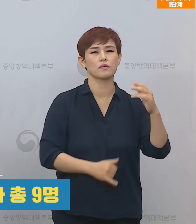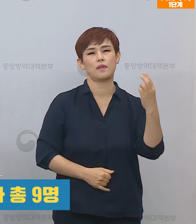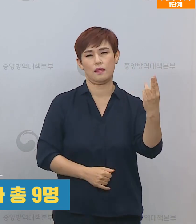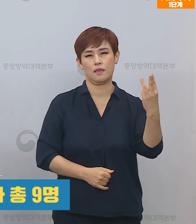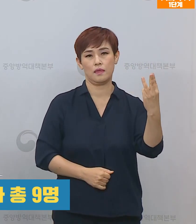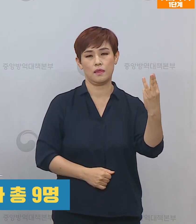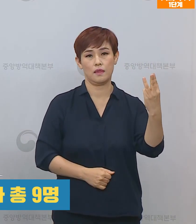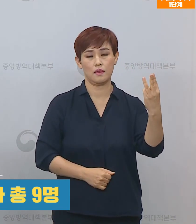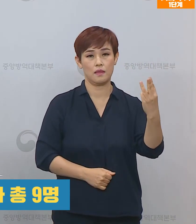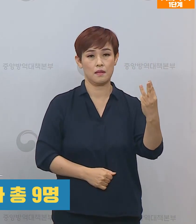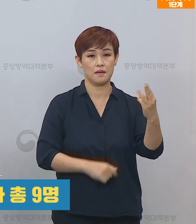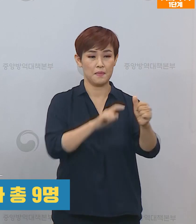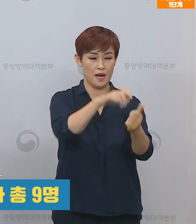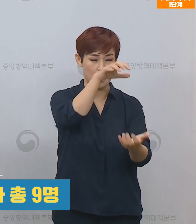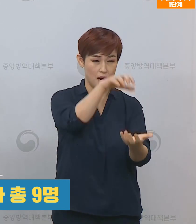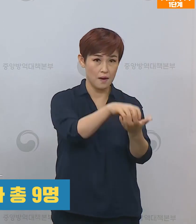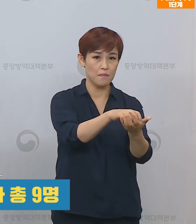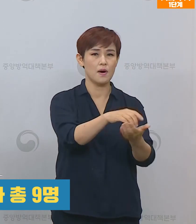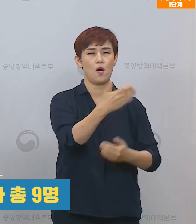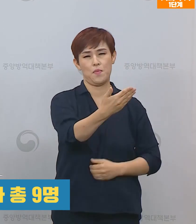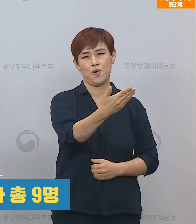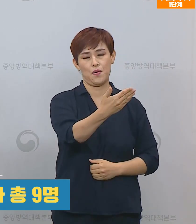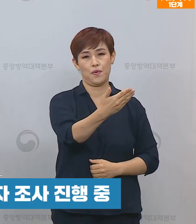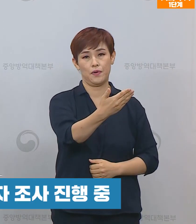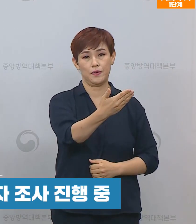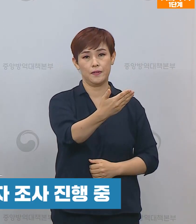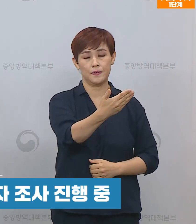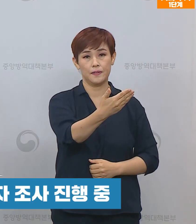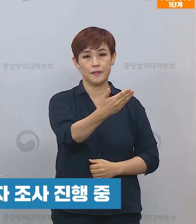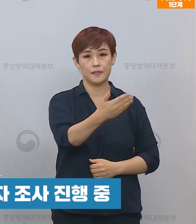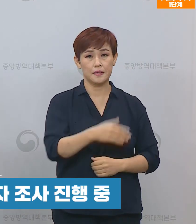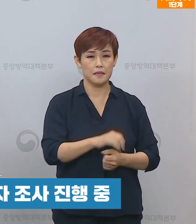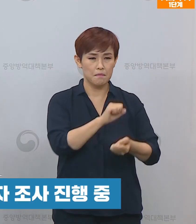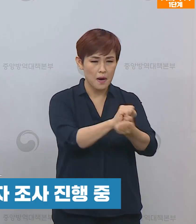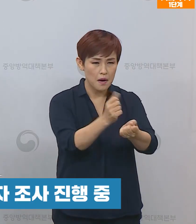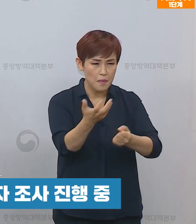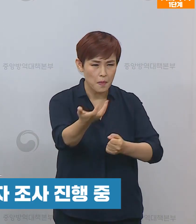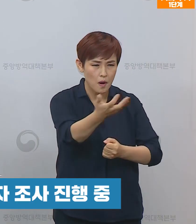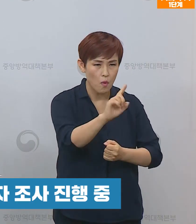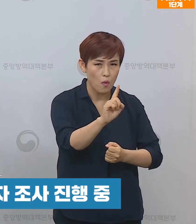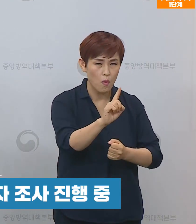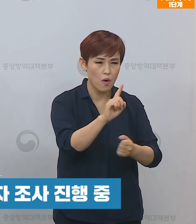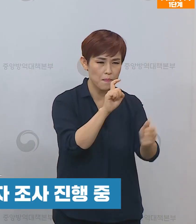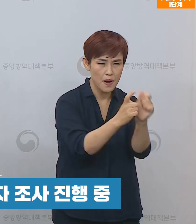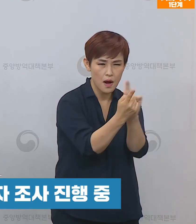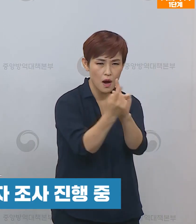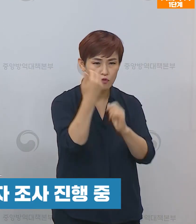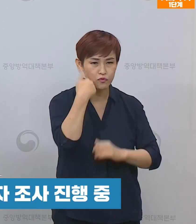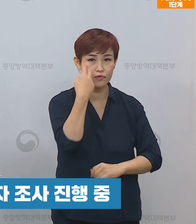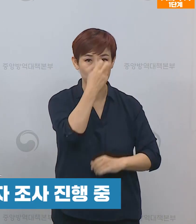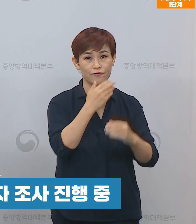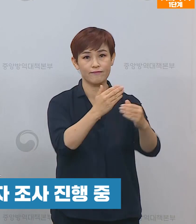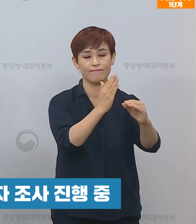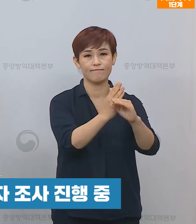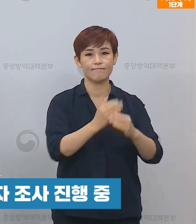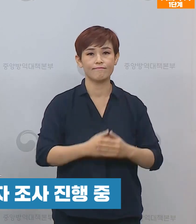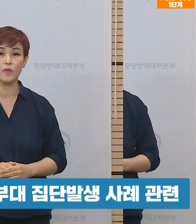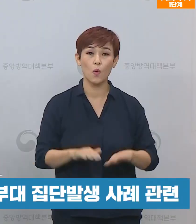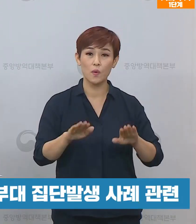확진되어 누적 확진자 9명을 발견하였고 현재 감염 경로 접촉자에 대한 조사를 진행하고